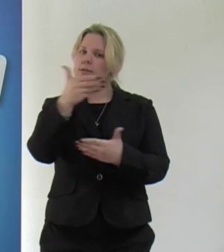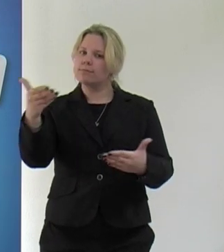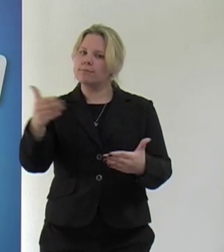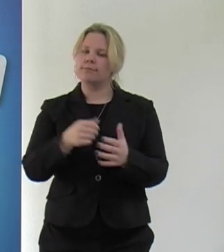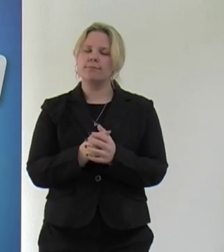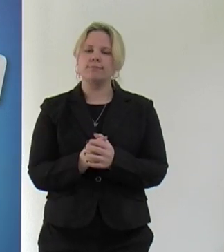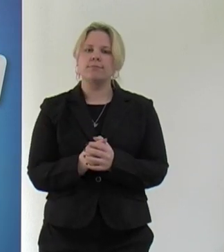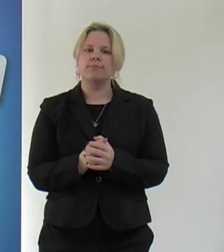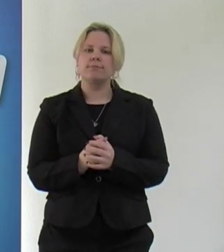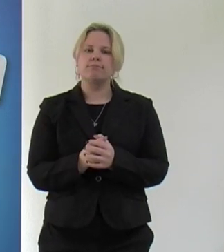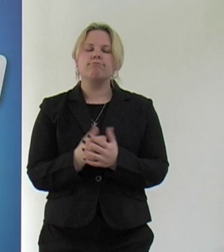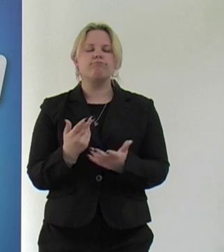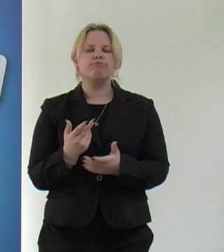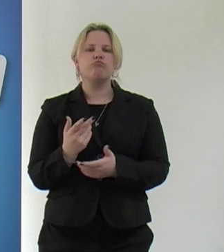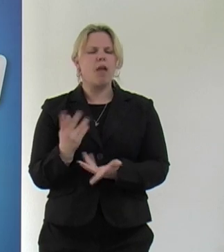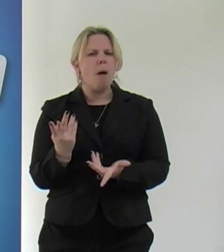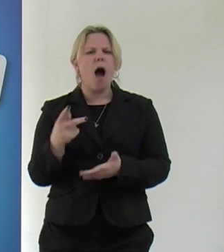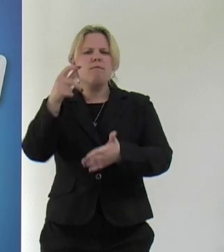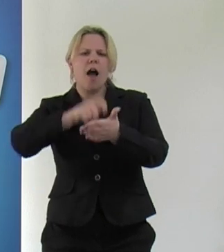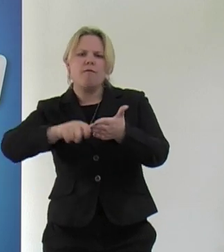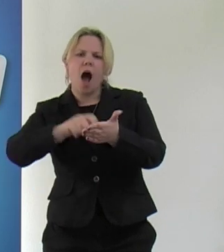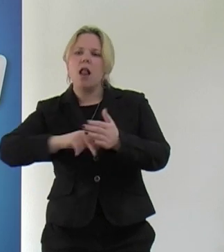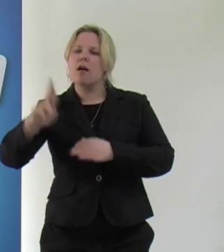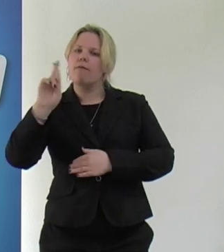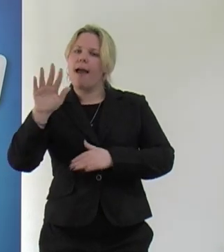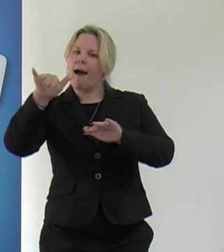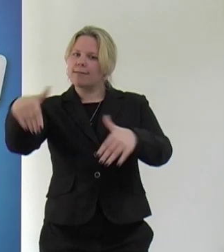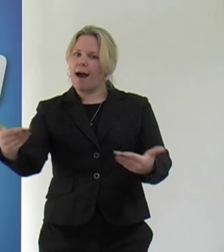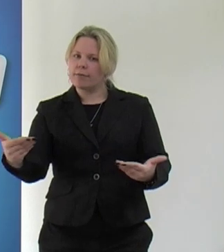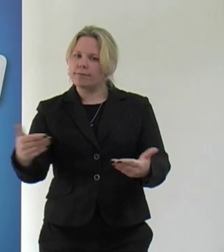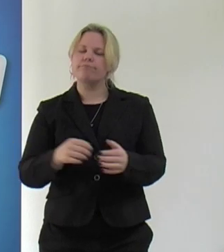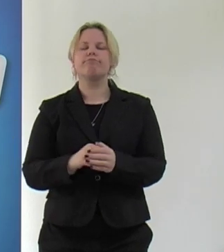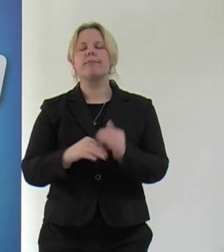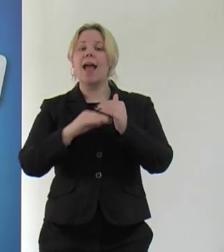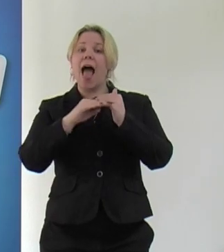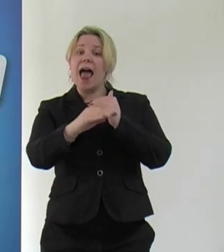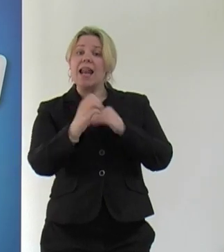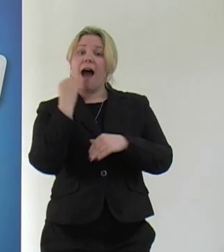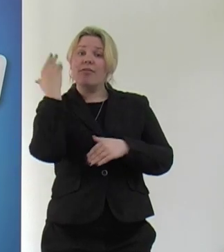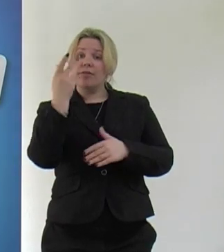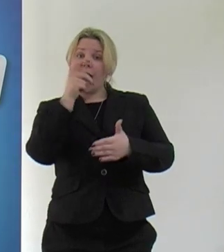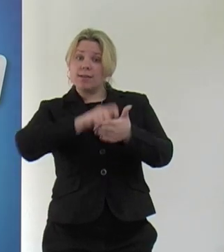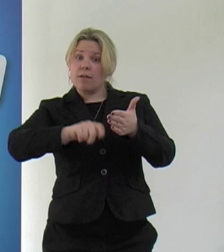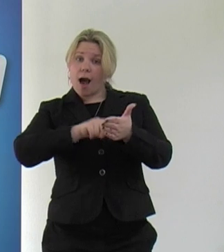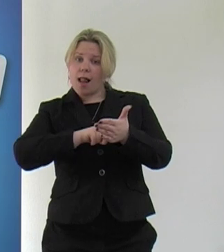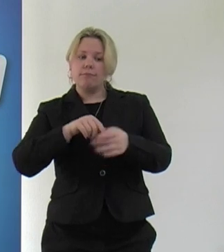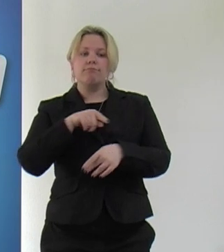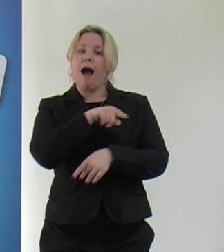Wer darf wählen? Bei der Landtagswahl dürfen alle Deutschen wählen. Sie müssen